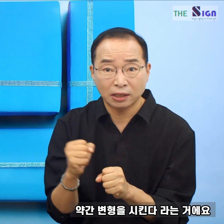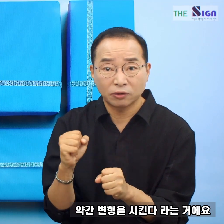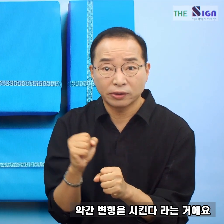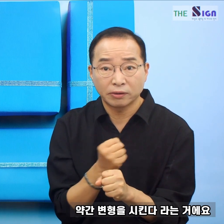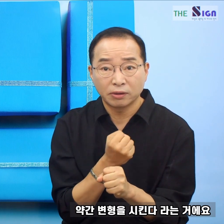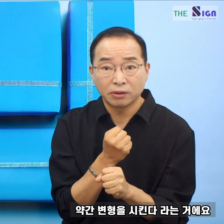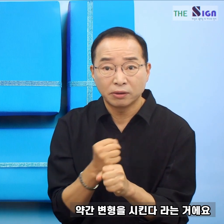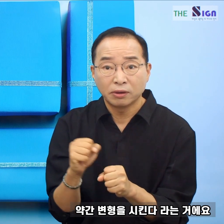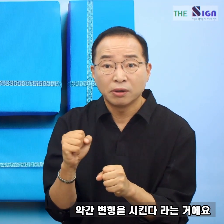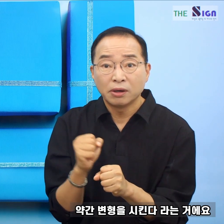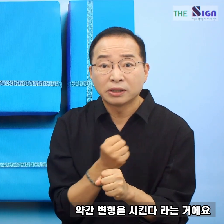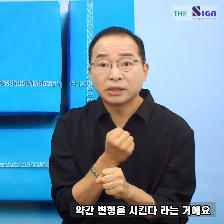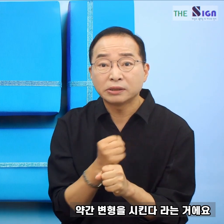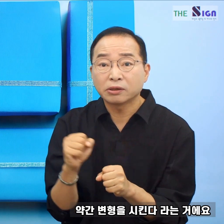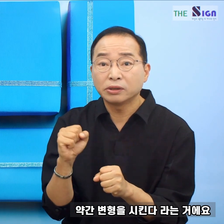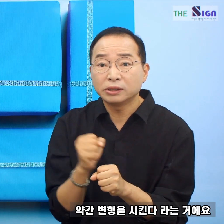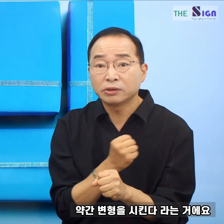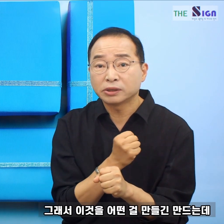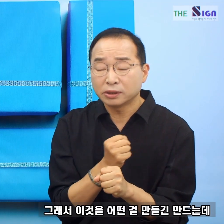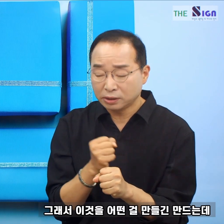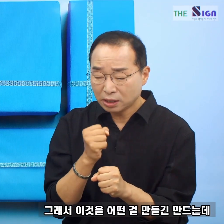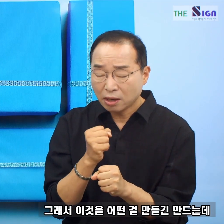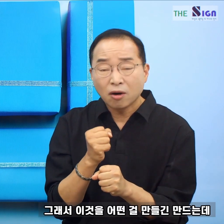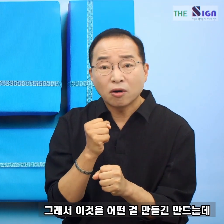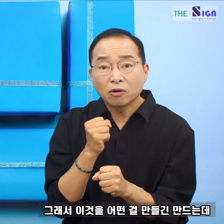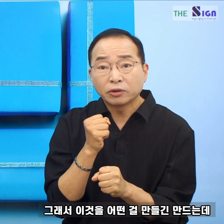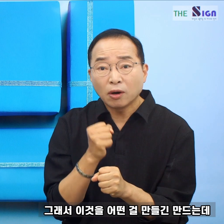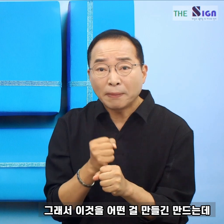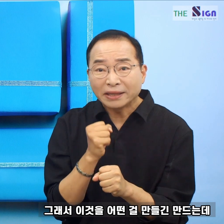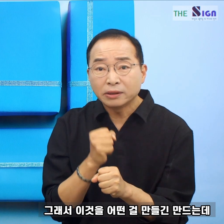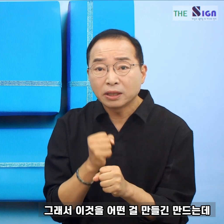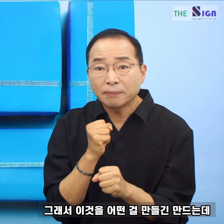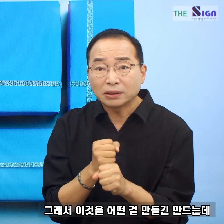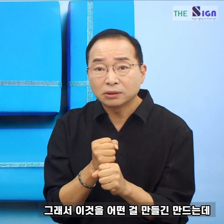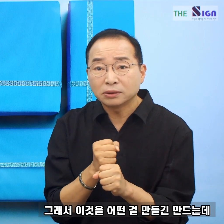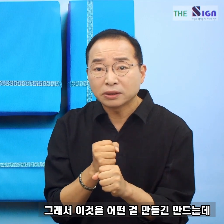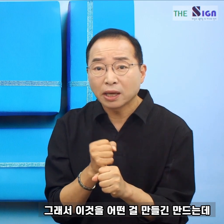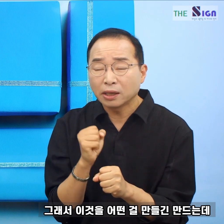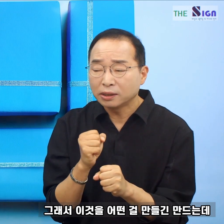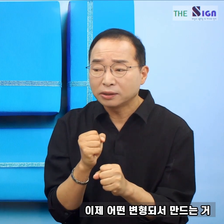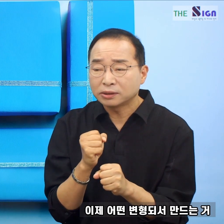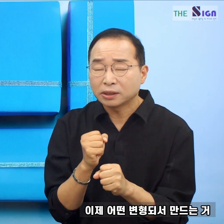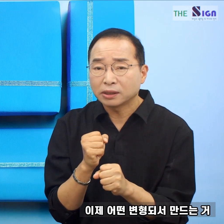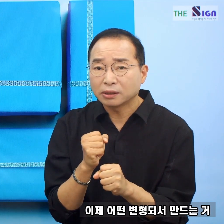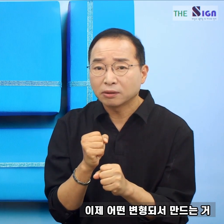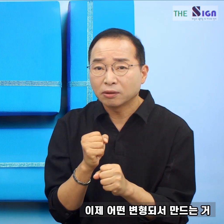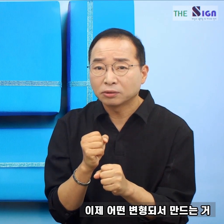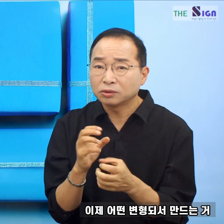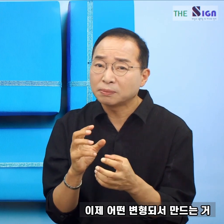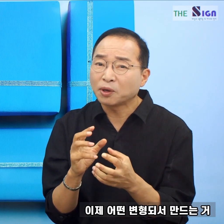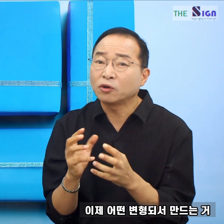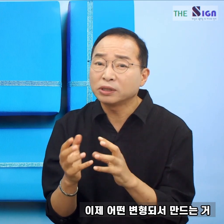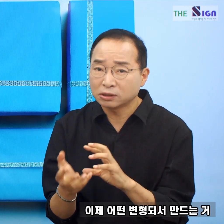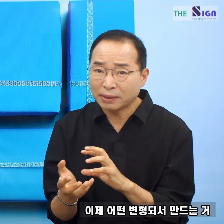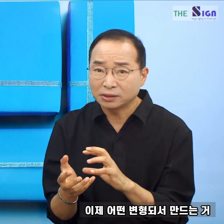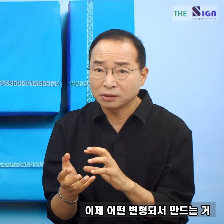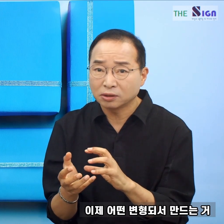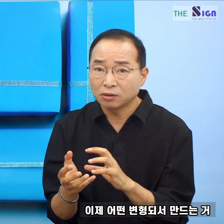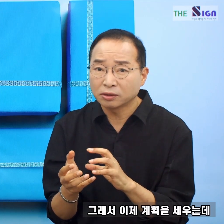거예요. 그래서 이것을 어떤 걸 만들긴 만드는데 이제 어떤 변형돼서 만드는 거.